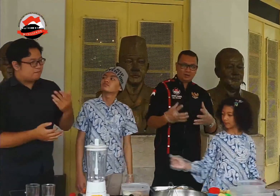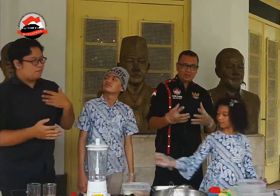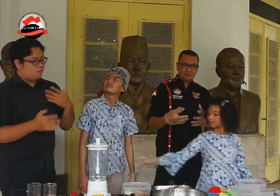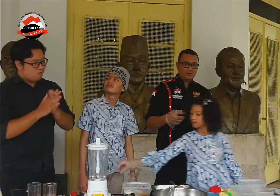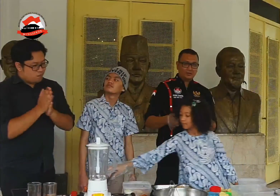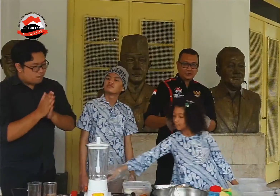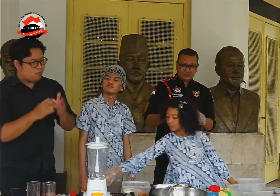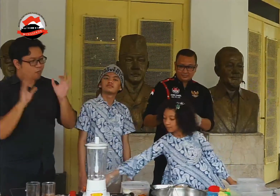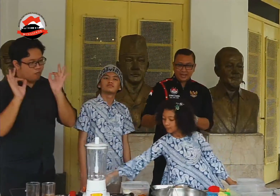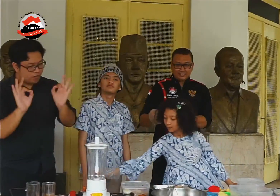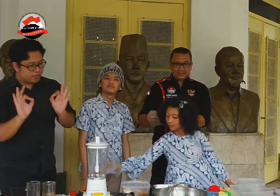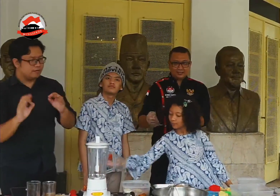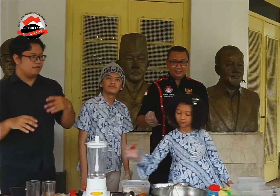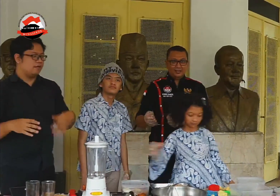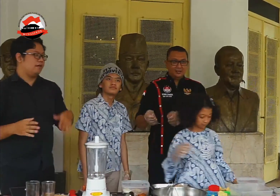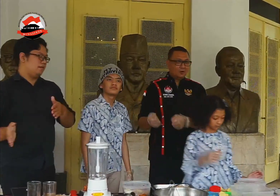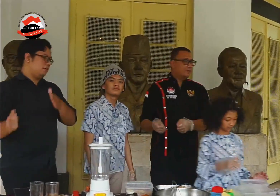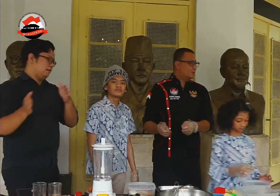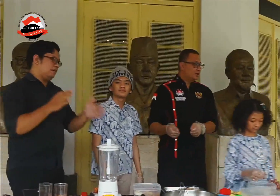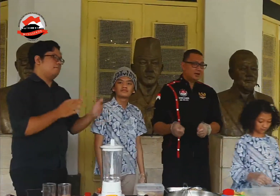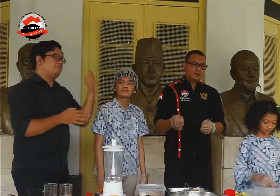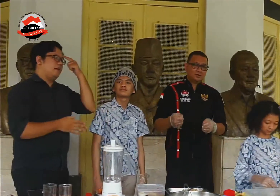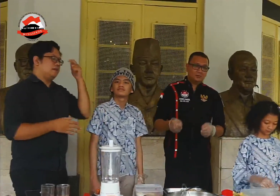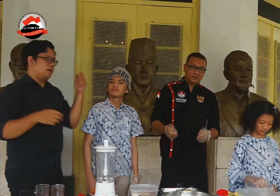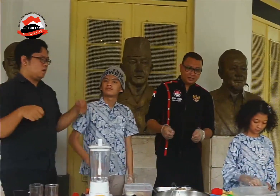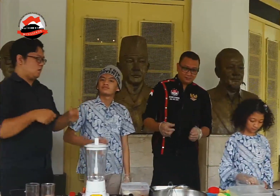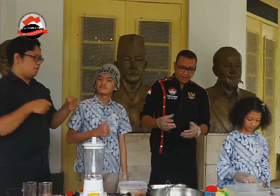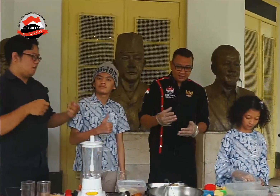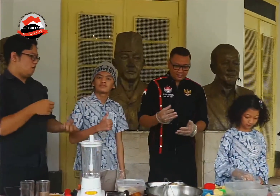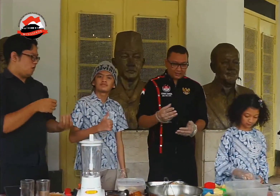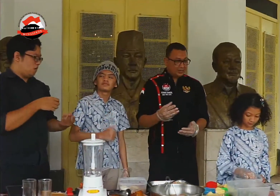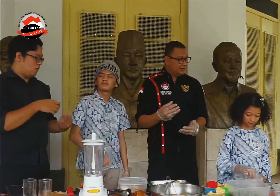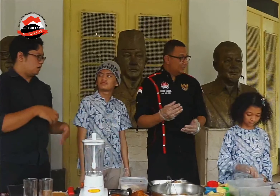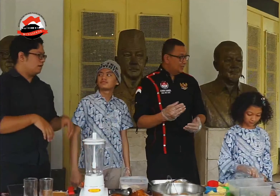udah oke, baru kita nanti belajar di kompor. Karena di kompor ini kan